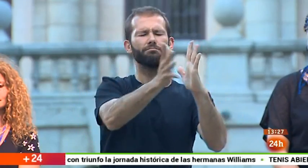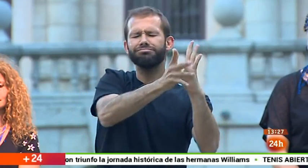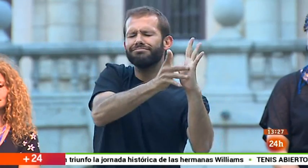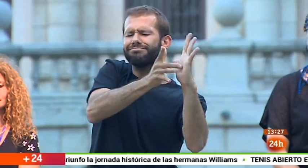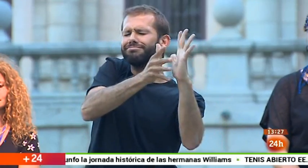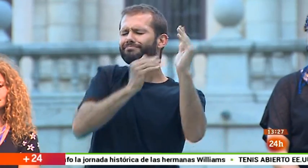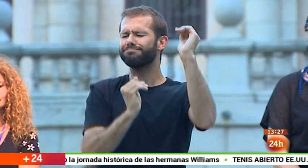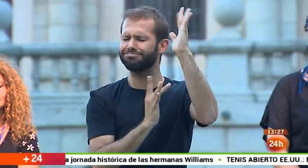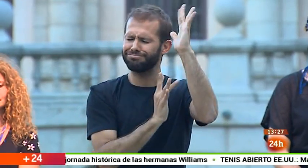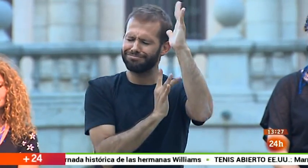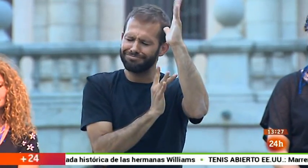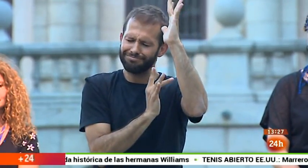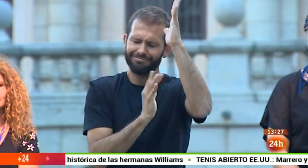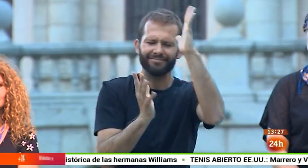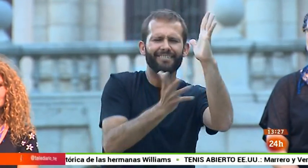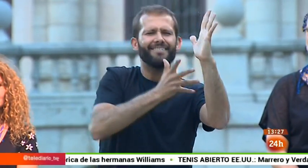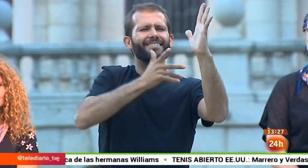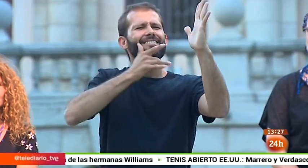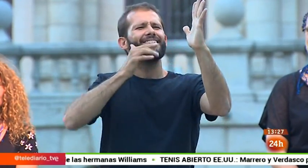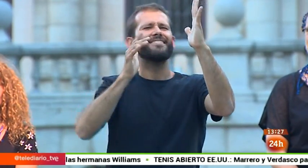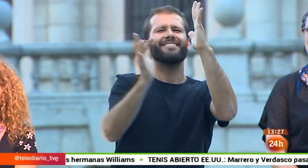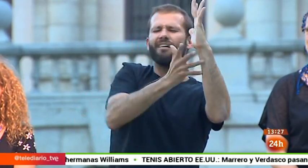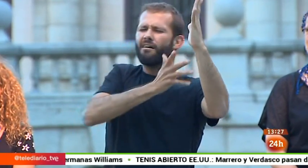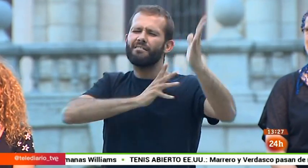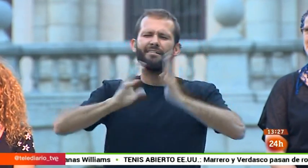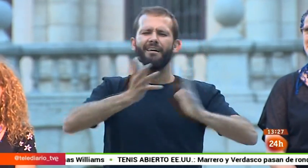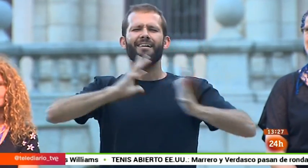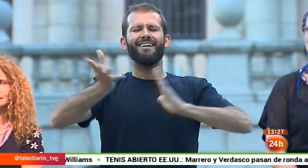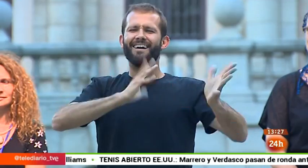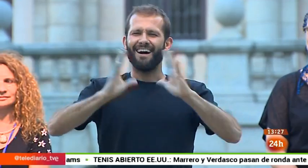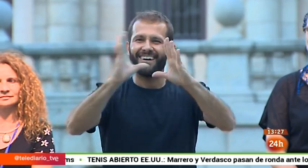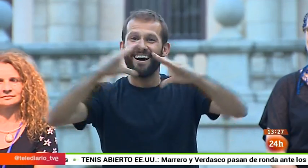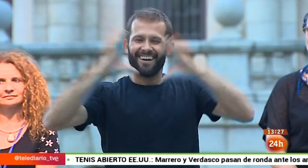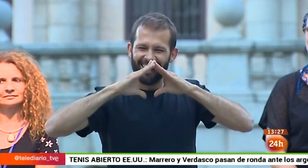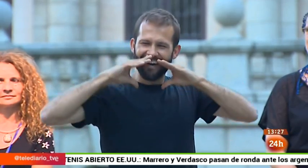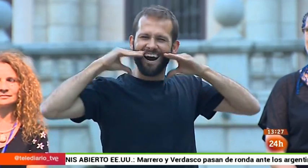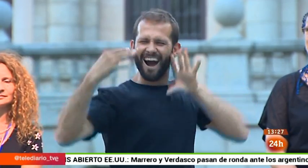una sonrisa que nos une, se desvanece mi silencio.